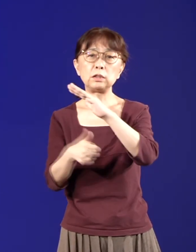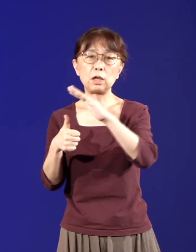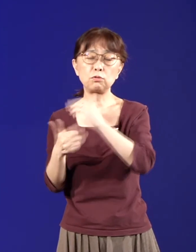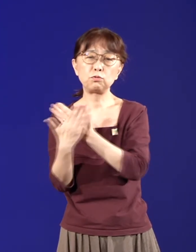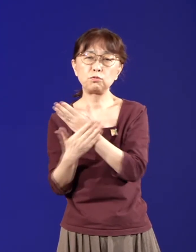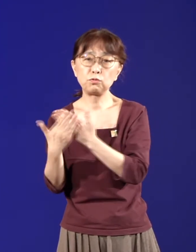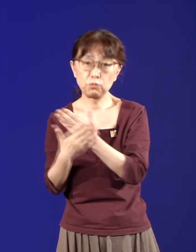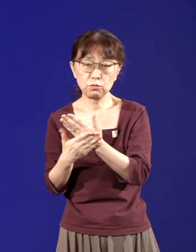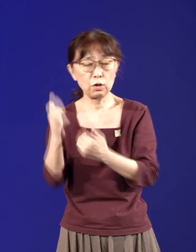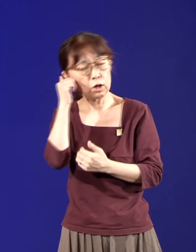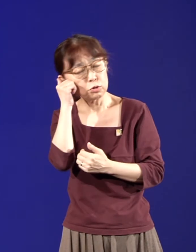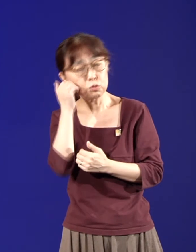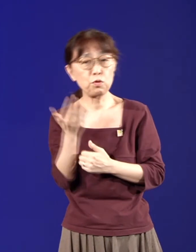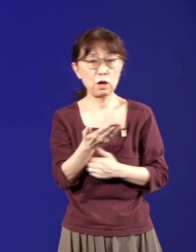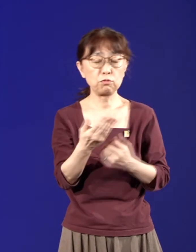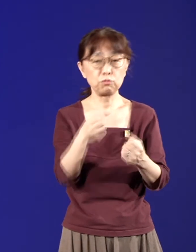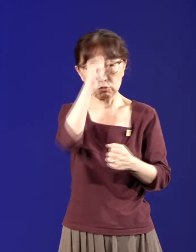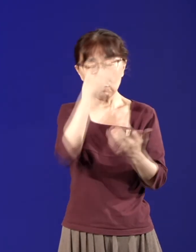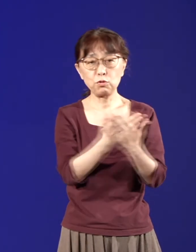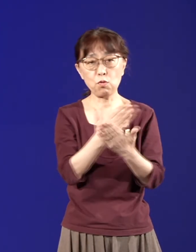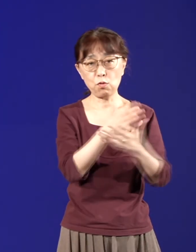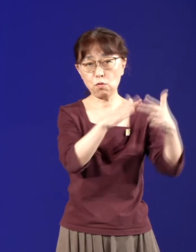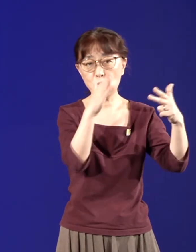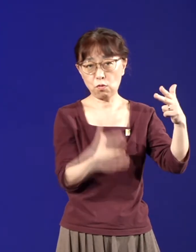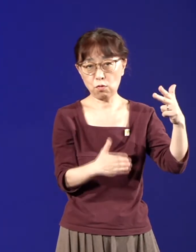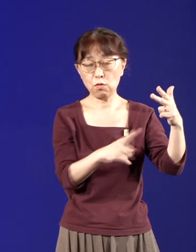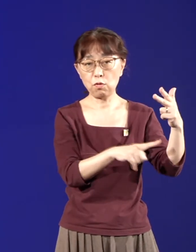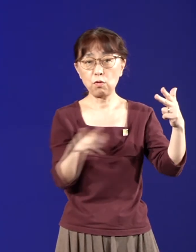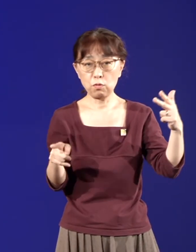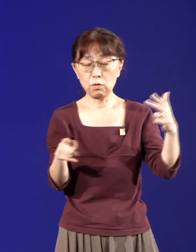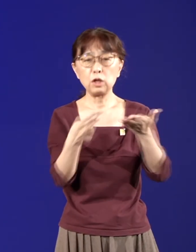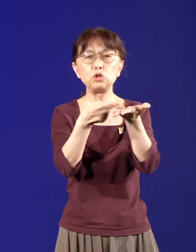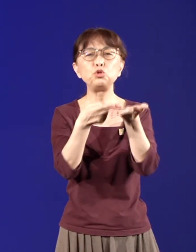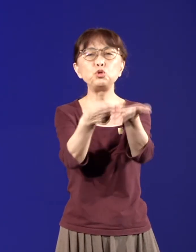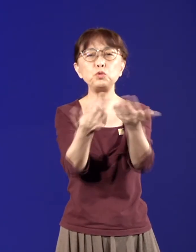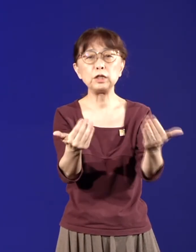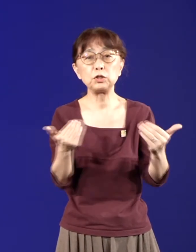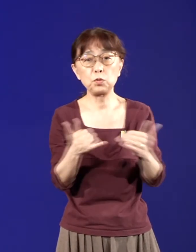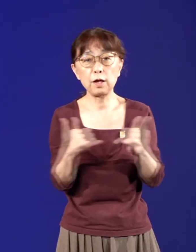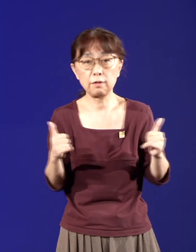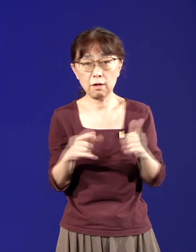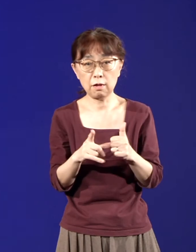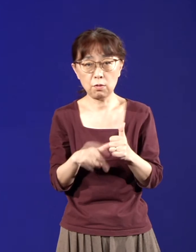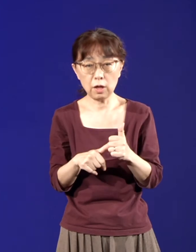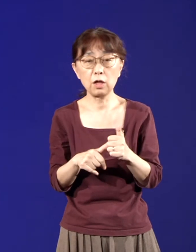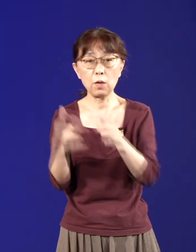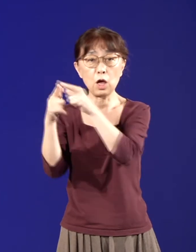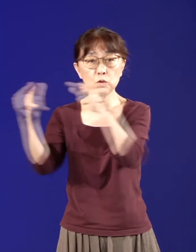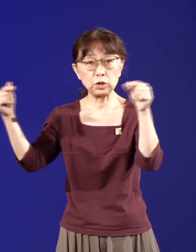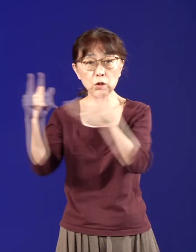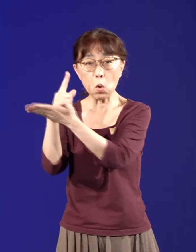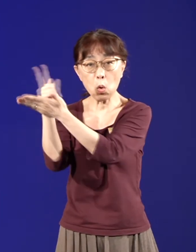泊療養を中心に対応をしてまいりたい、入院の必要な方につきましては、国の方